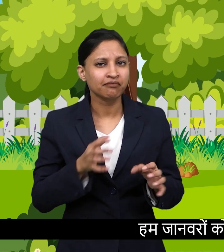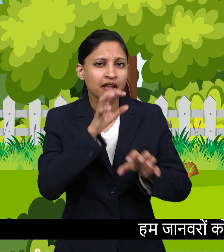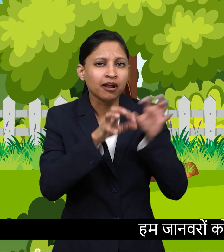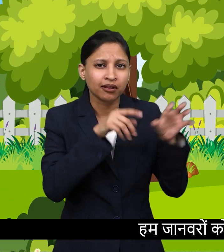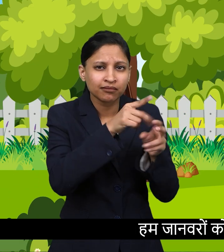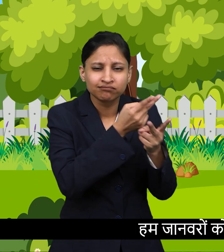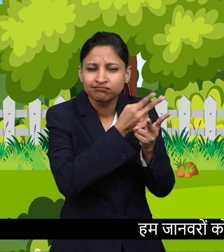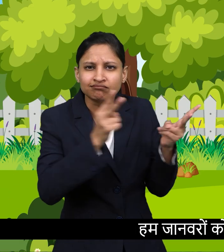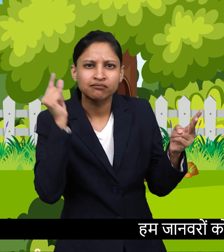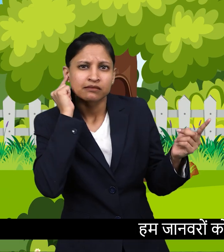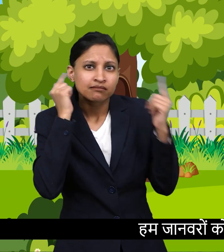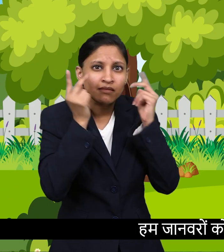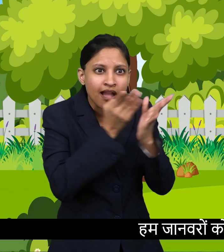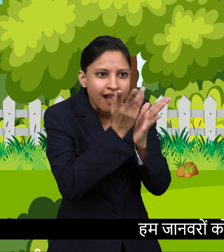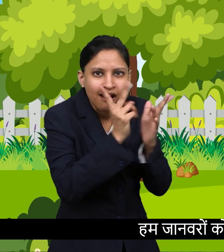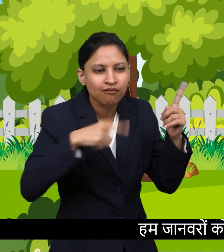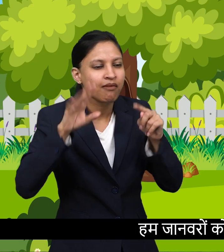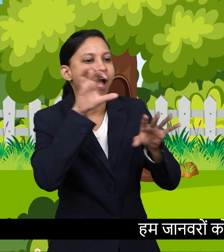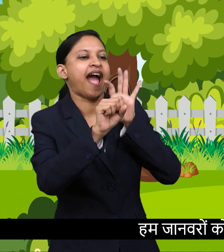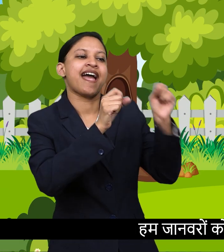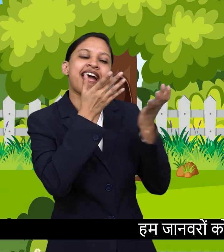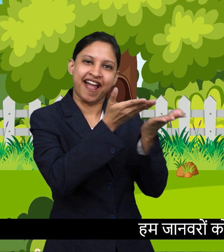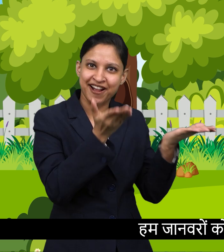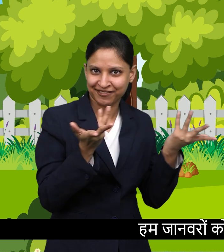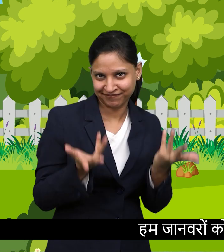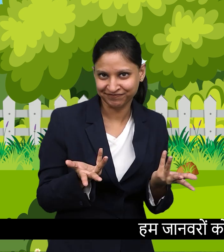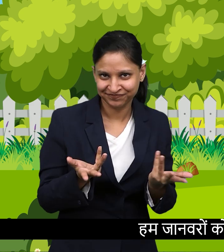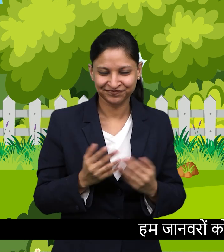हम जानवरों को उनके कान देखकर पहचान सकते हैं।